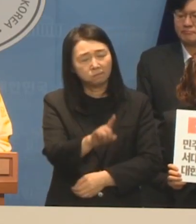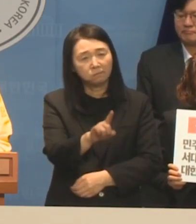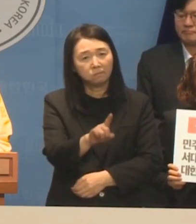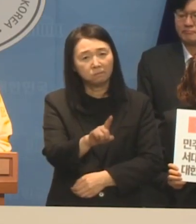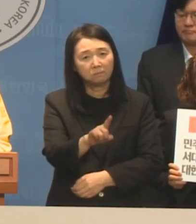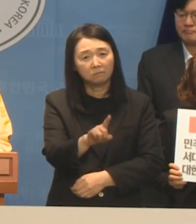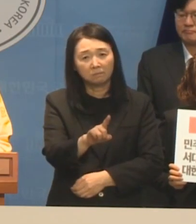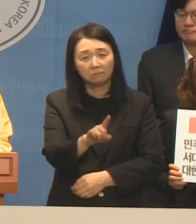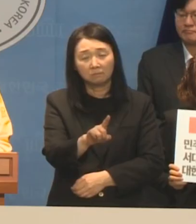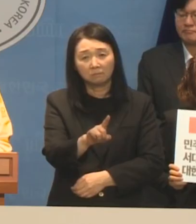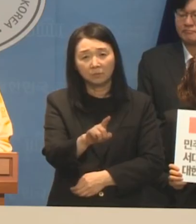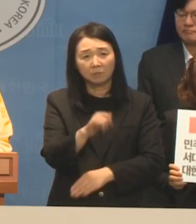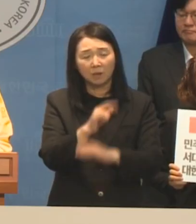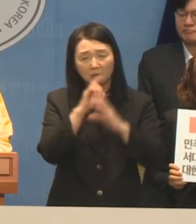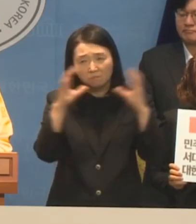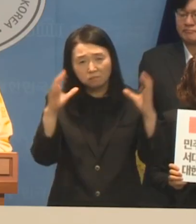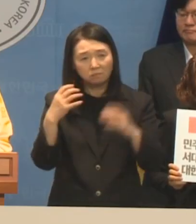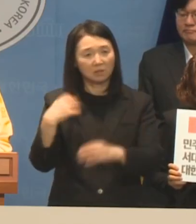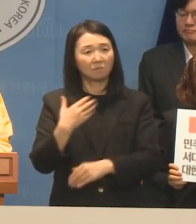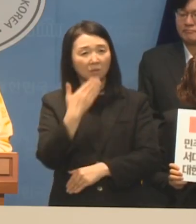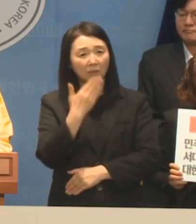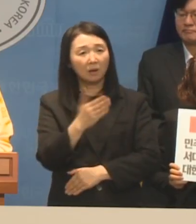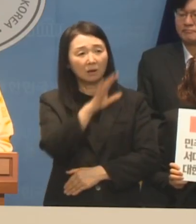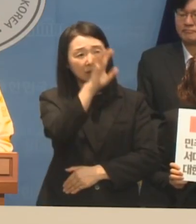이 후과를 감당할 수 있습니까?